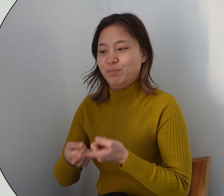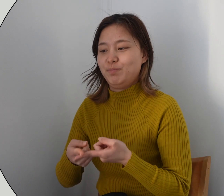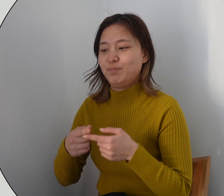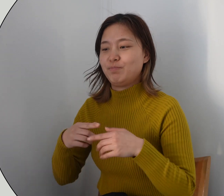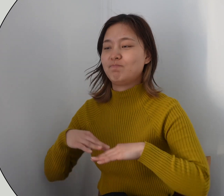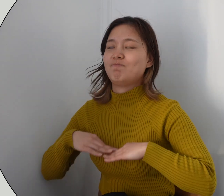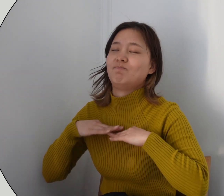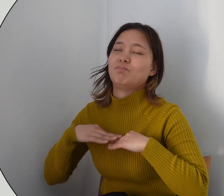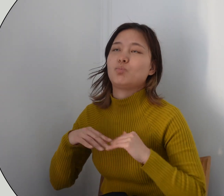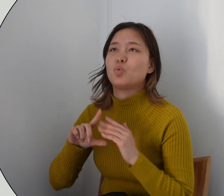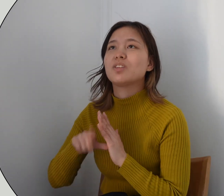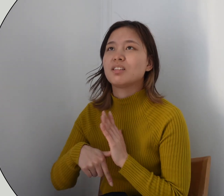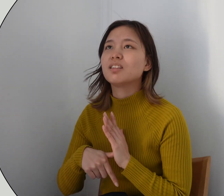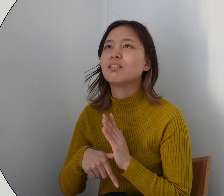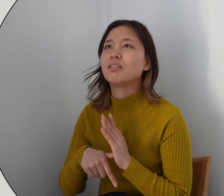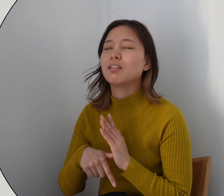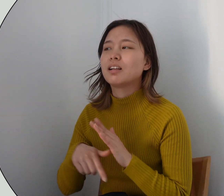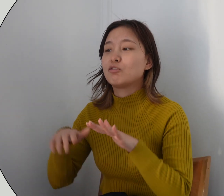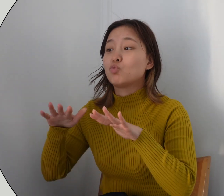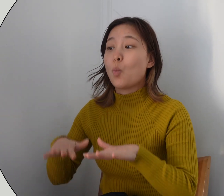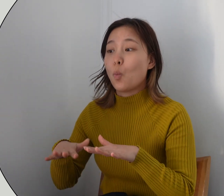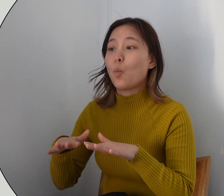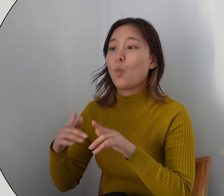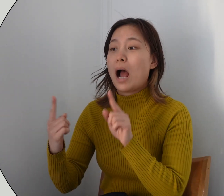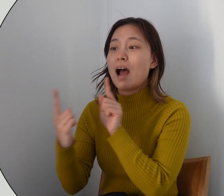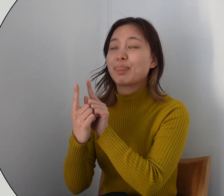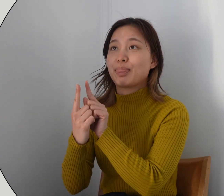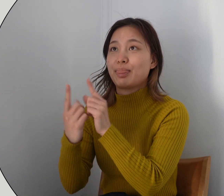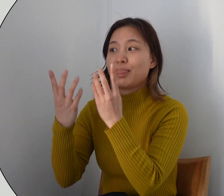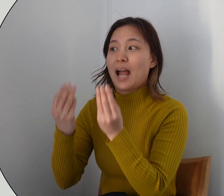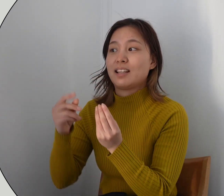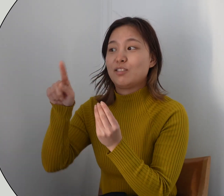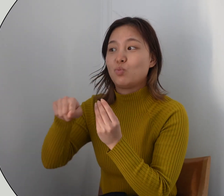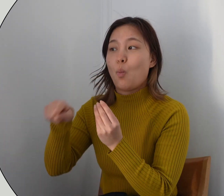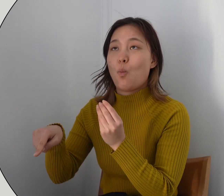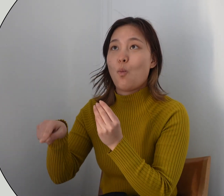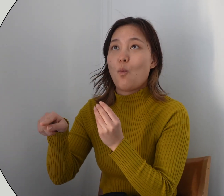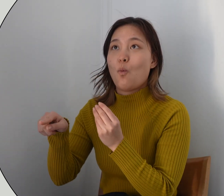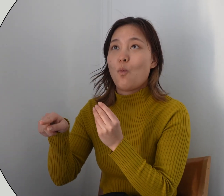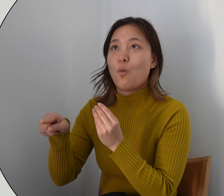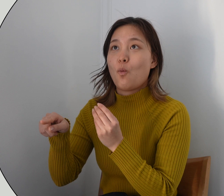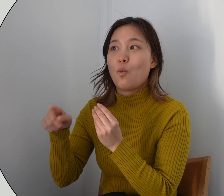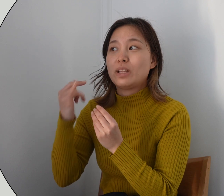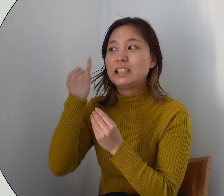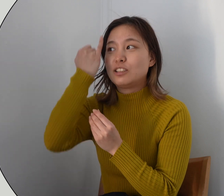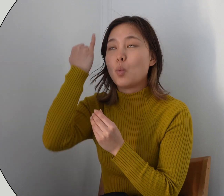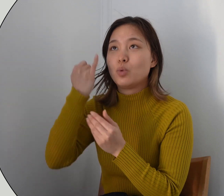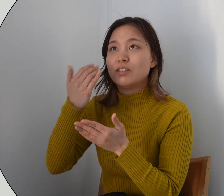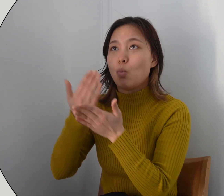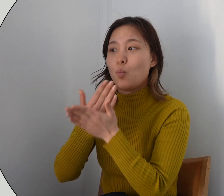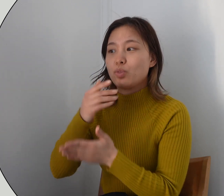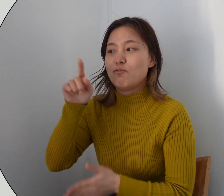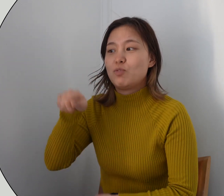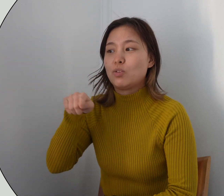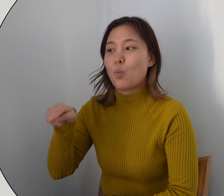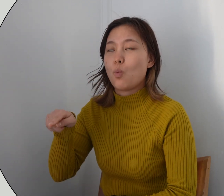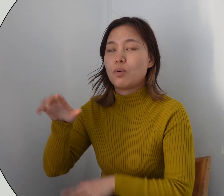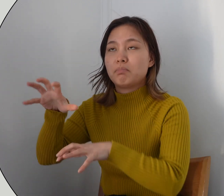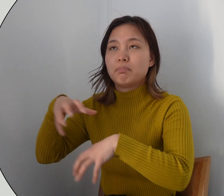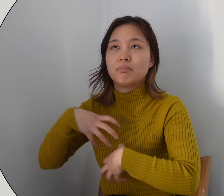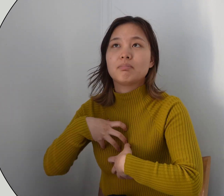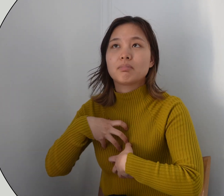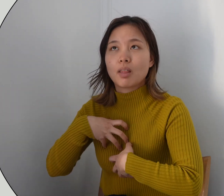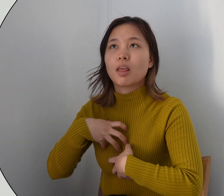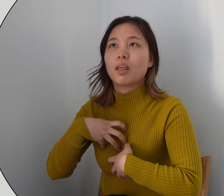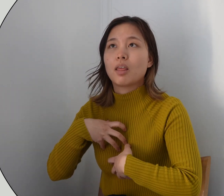て例えばお風呂なんですけどお湯に使っている時に今日会った人の中で印象に残っ